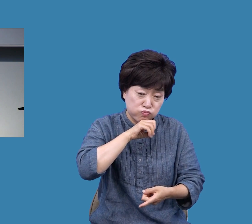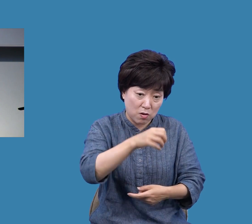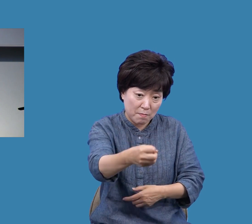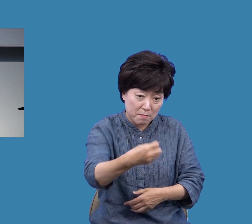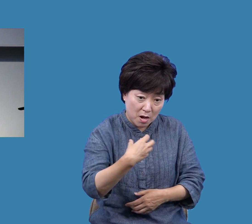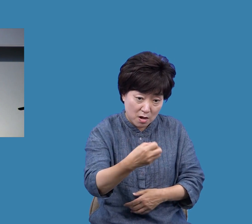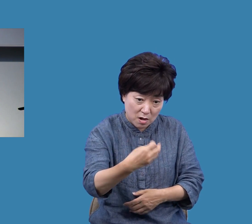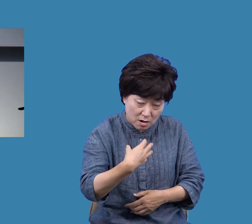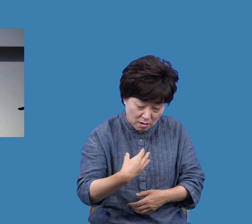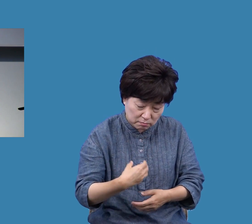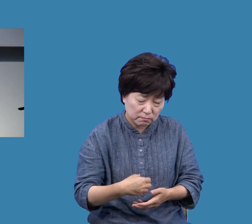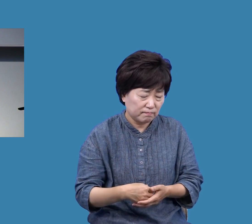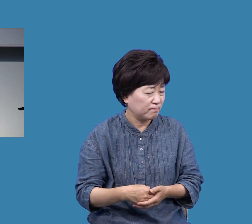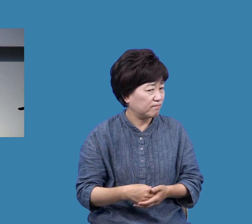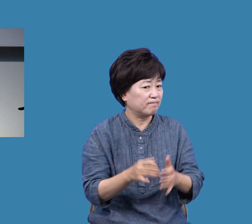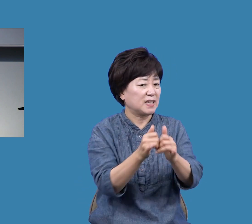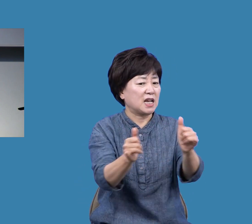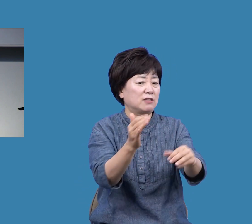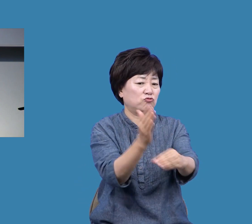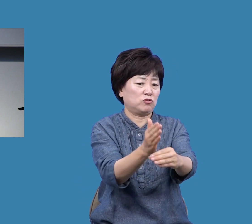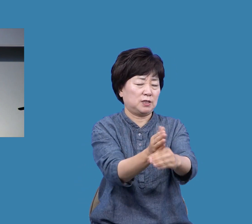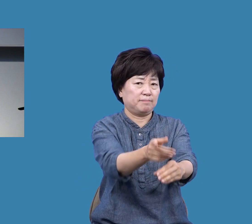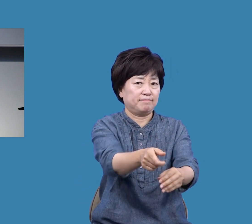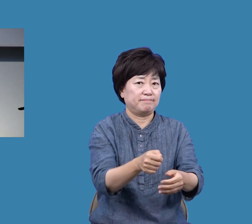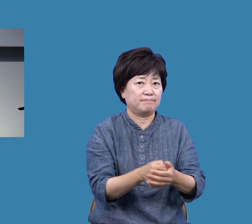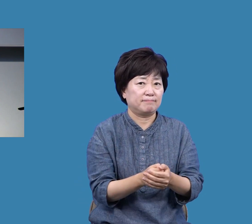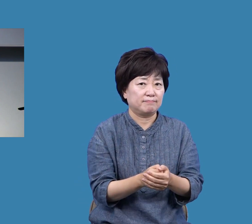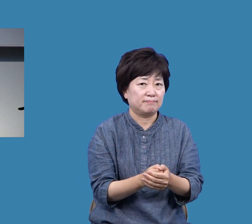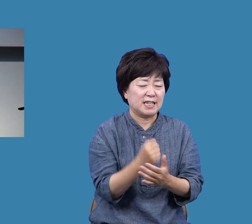이게 누룩이라는 거예요. 누룩.